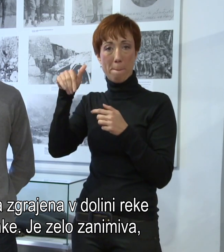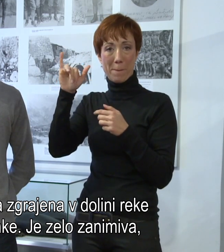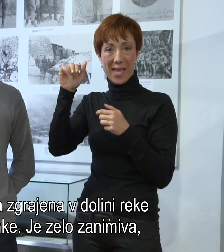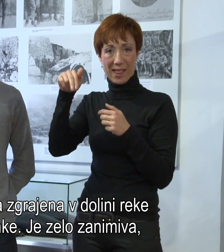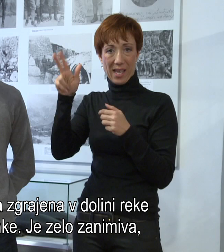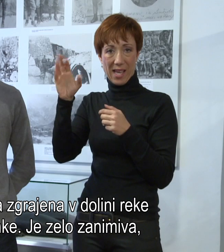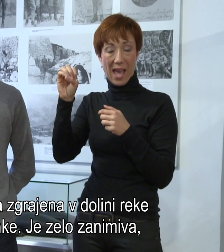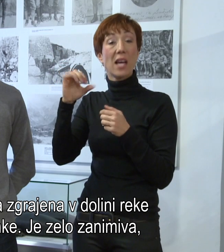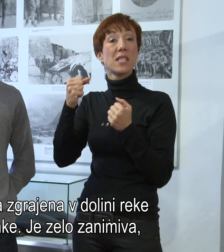na pročeljih